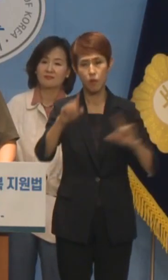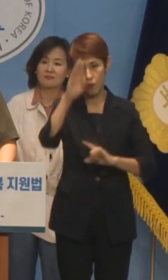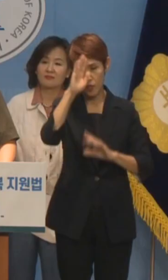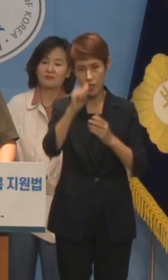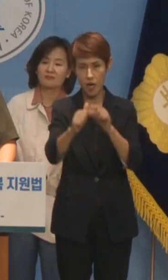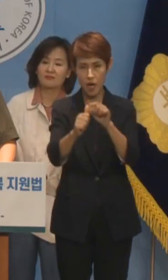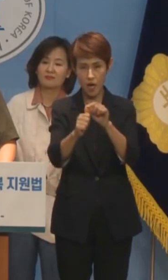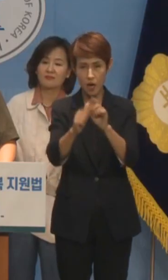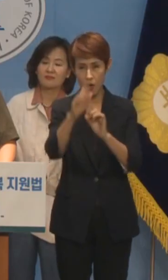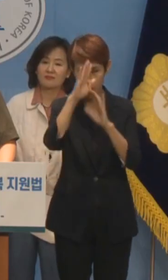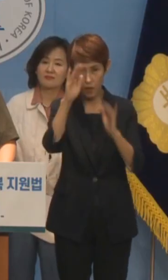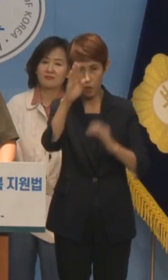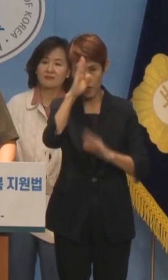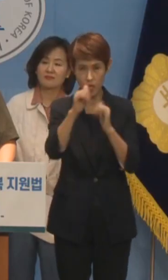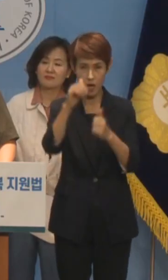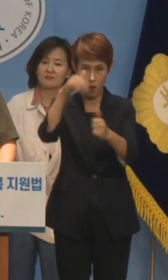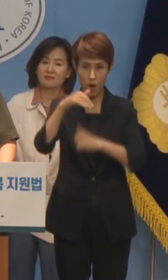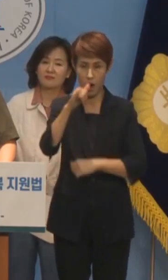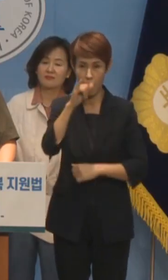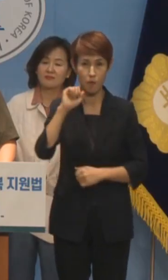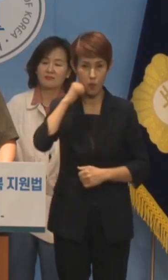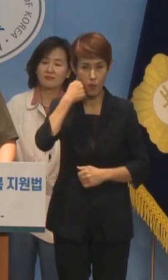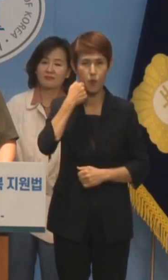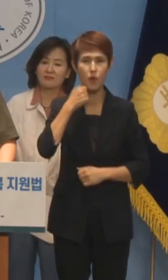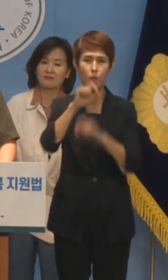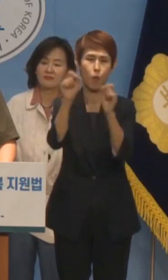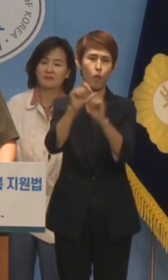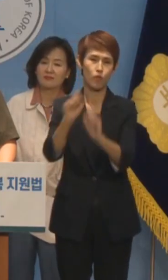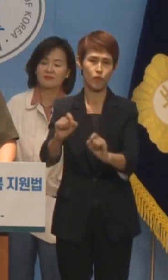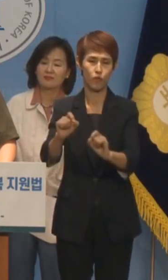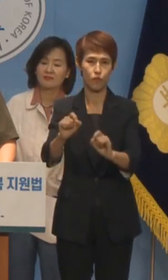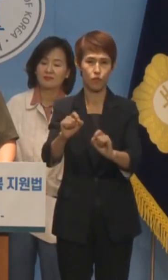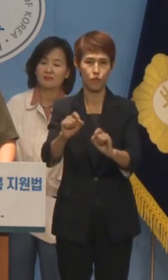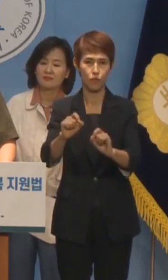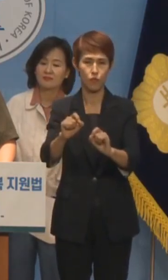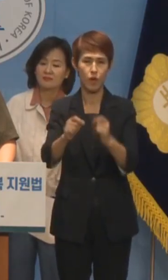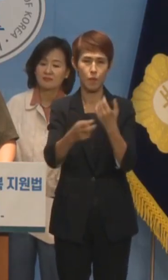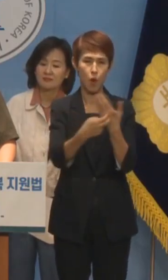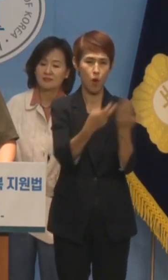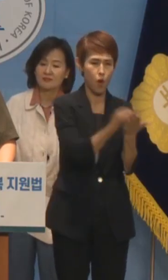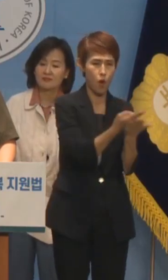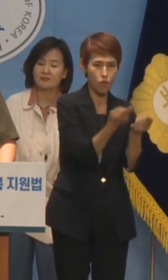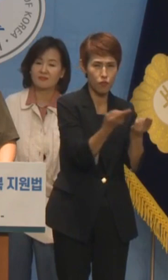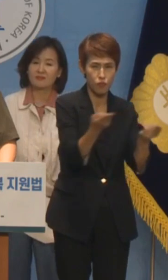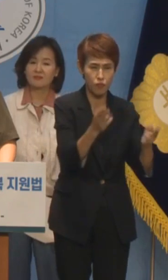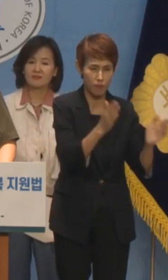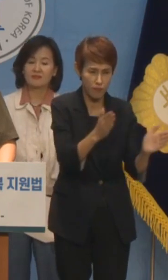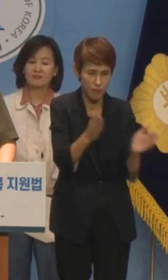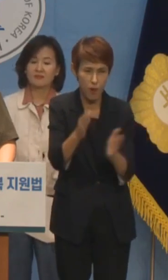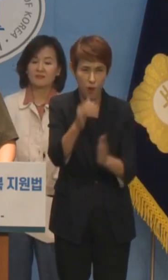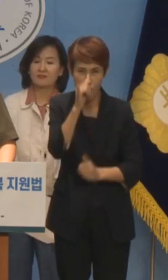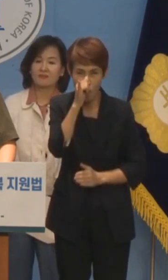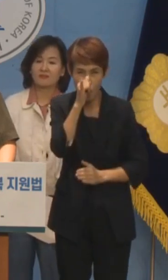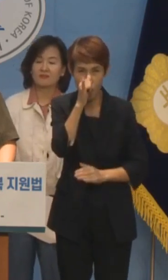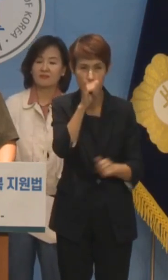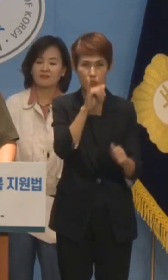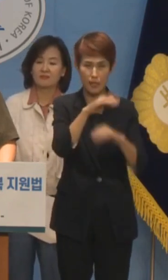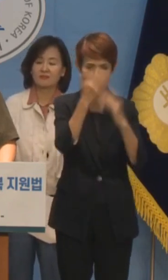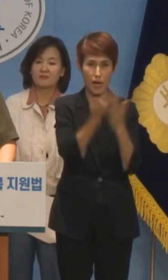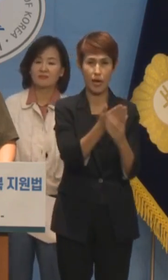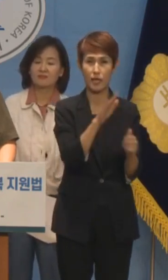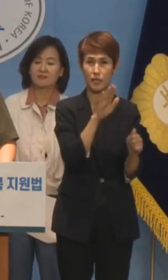진행됐던 모든 개원 준비는 보류되었고 병상 확보 및 인원, 시설 등의 재정비를 통한 모든 지원이